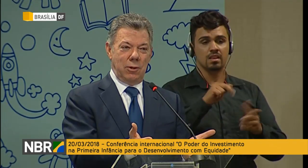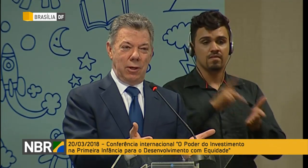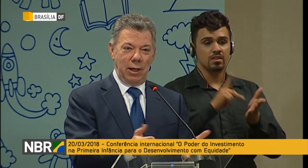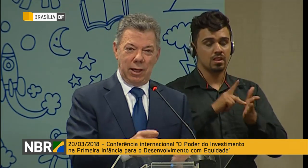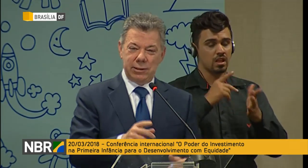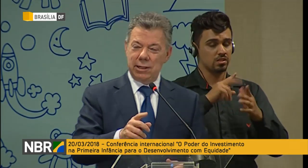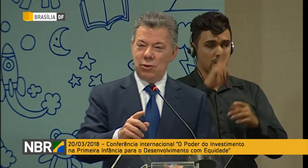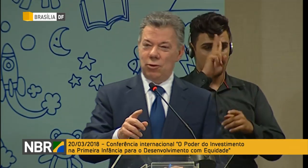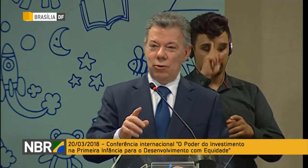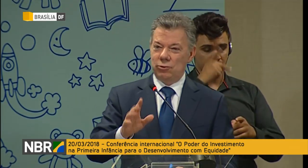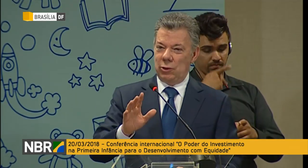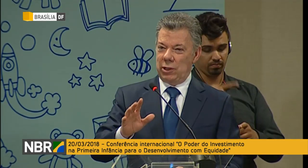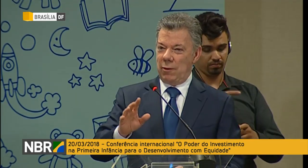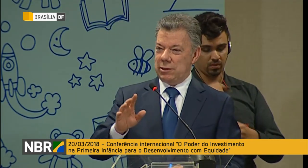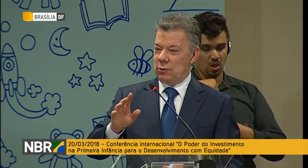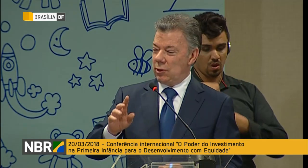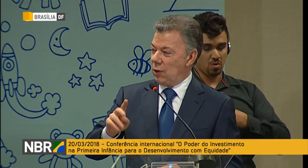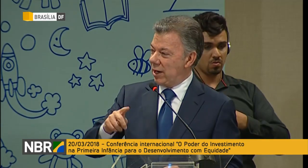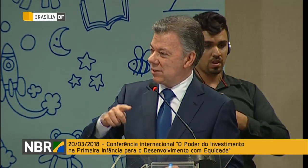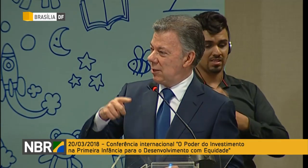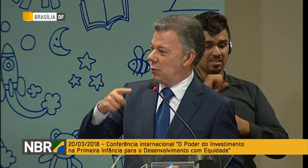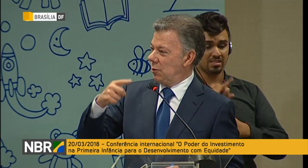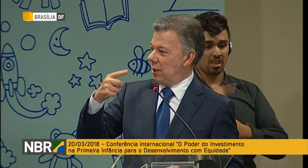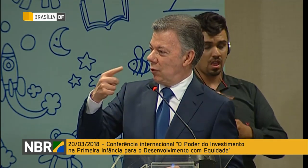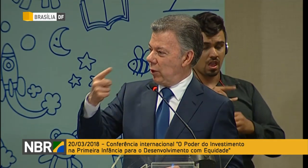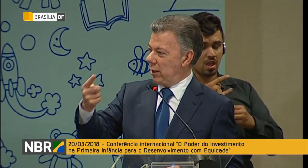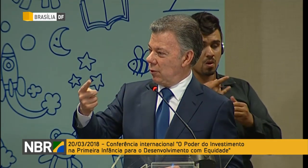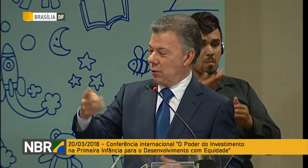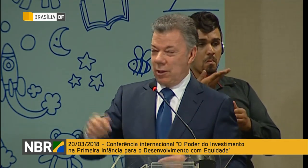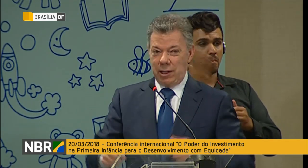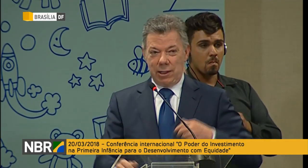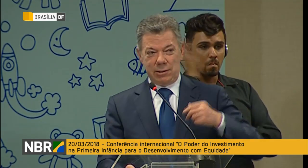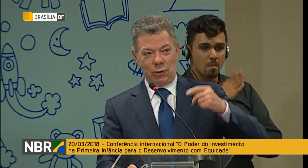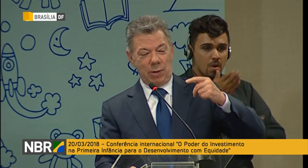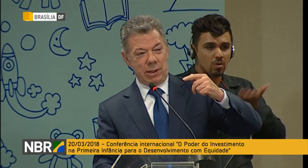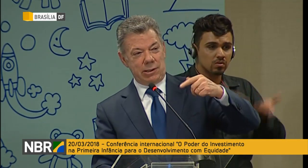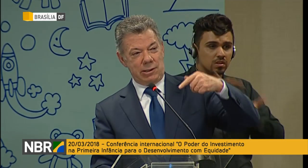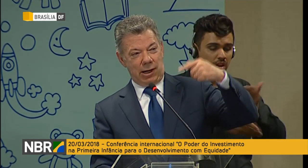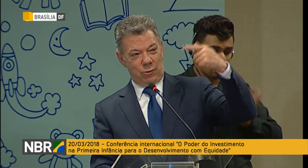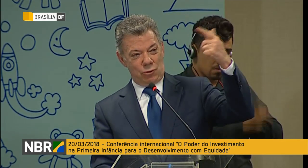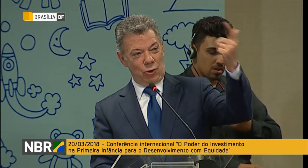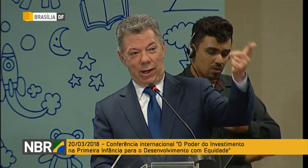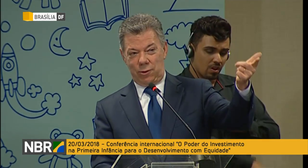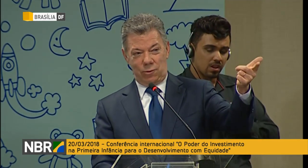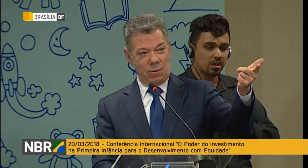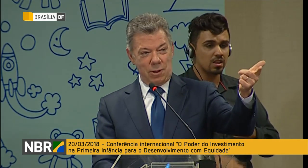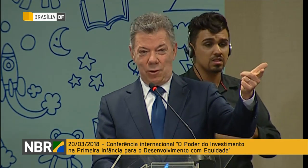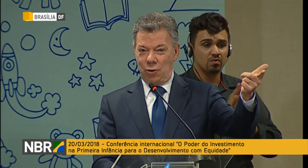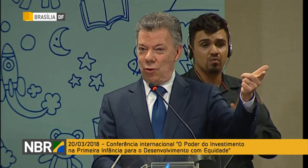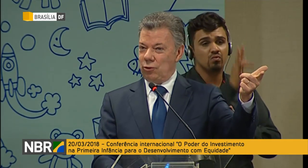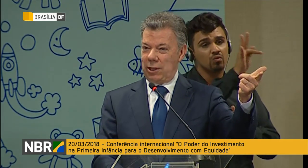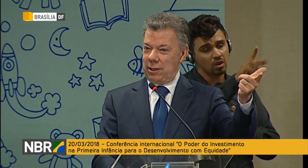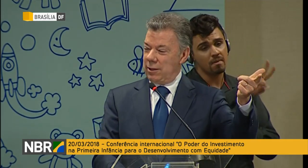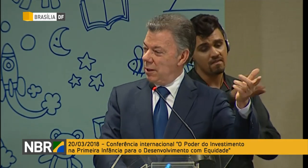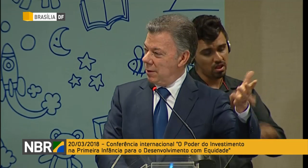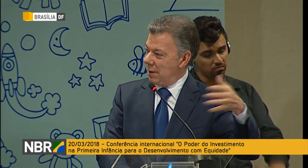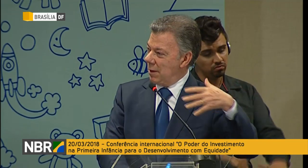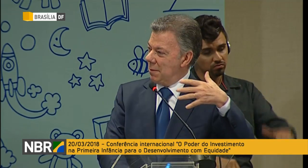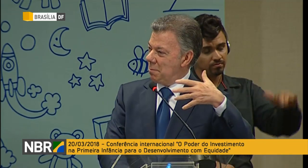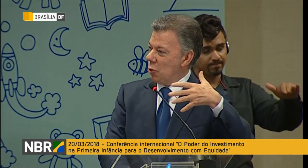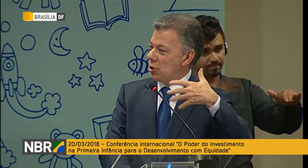Porque se uma pessoa maltrata uma criança, então essa criança com certeza será uma criança agressiva no colégio e depois será um